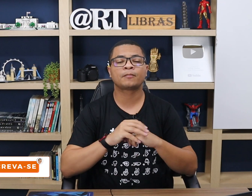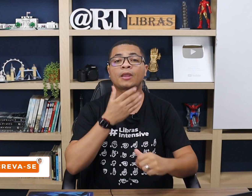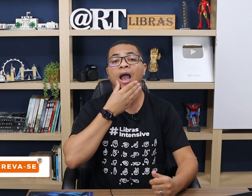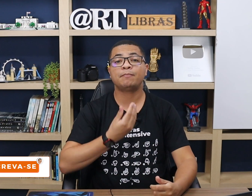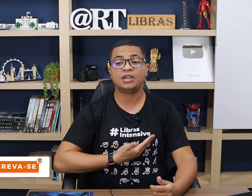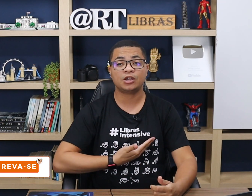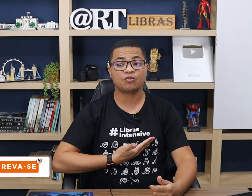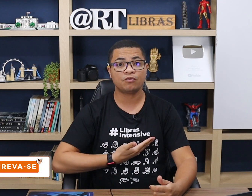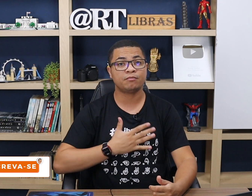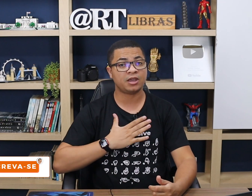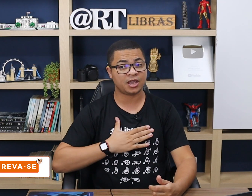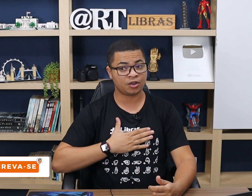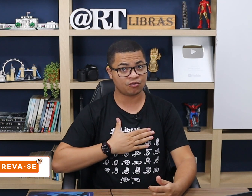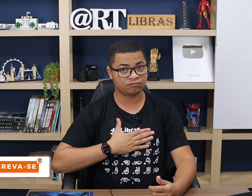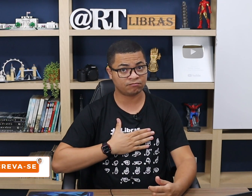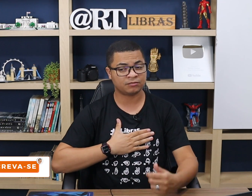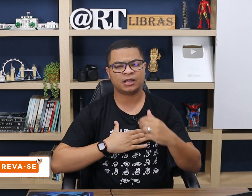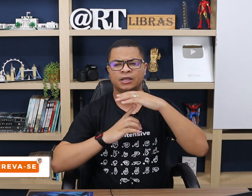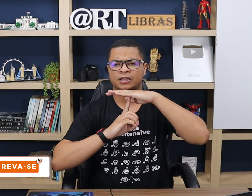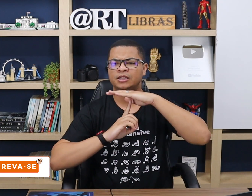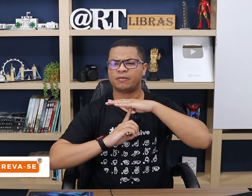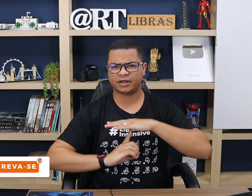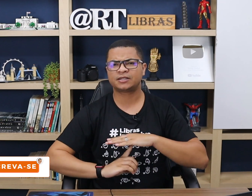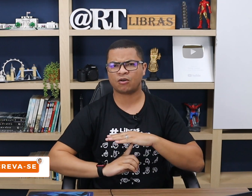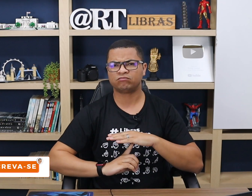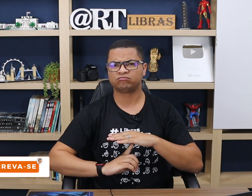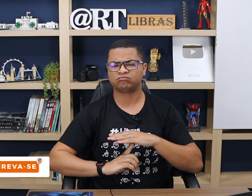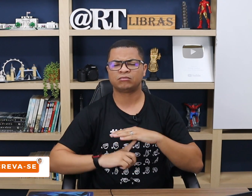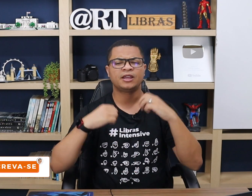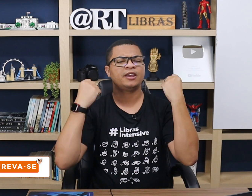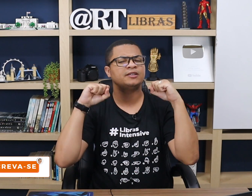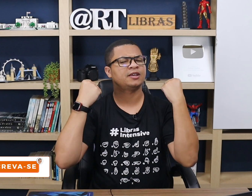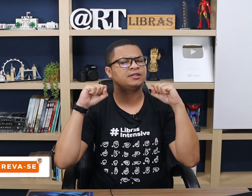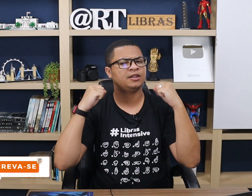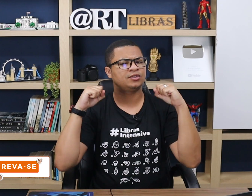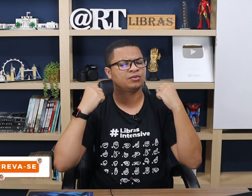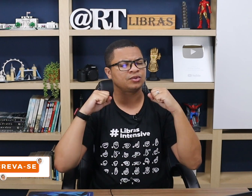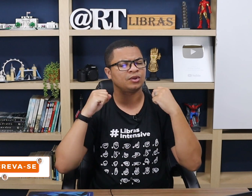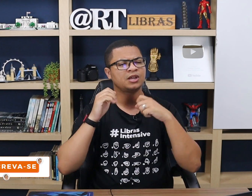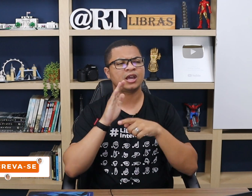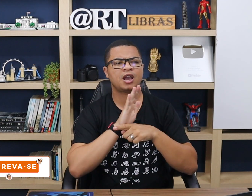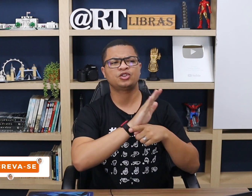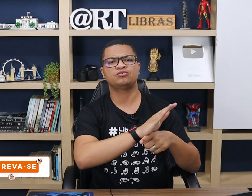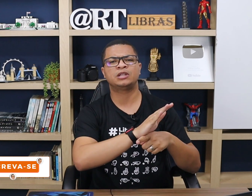um amigo meu depressão exercícios ajuda